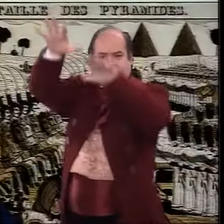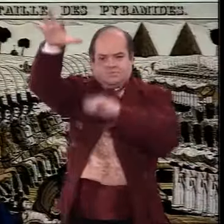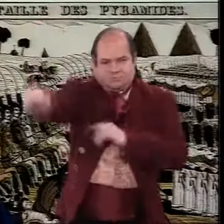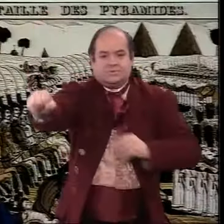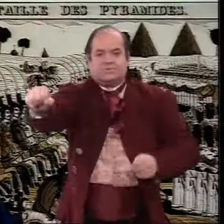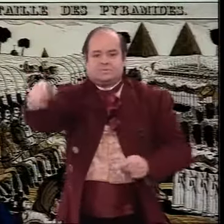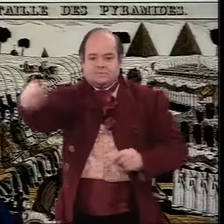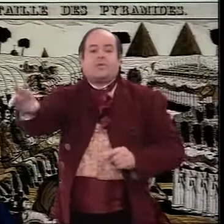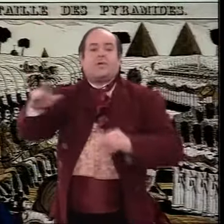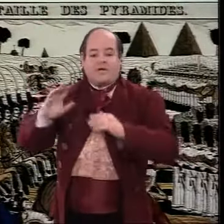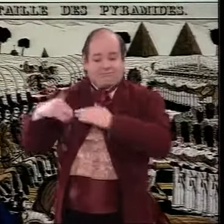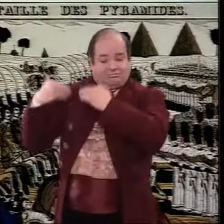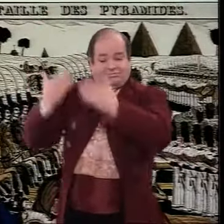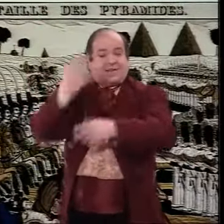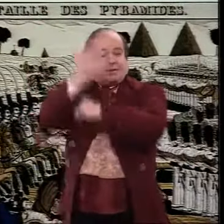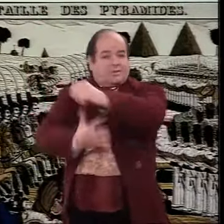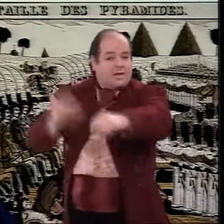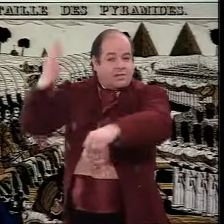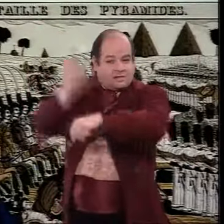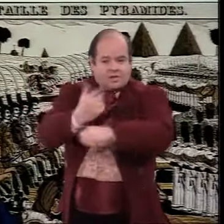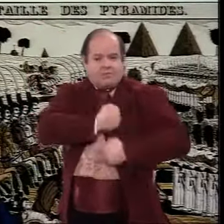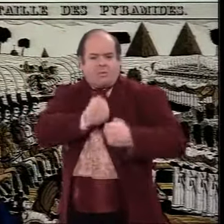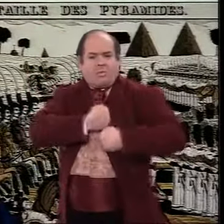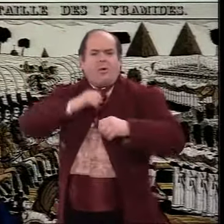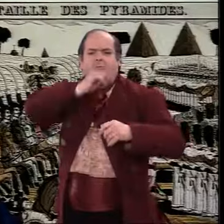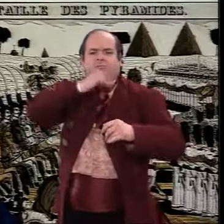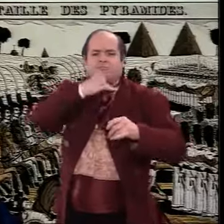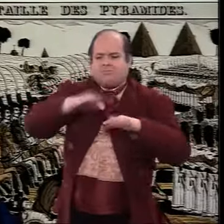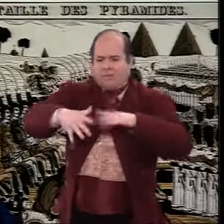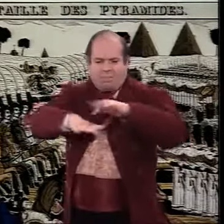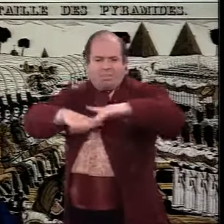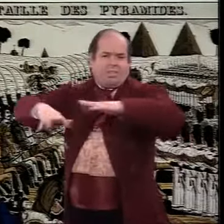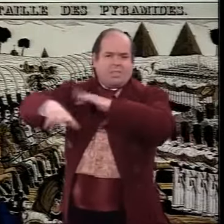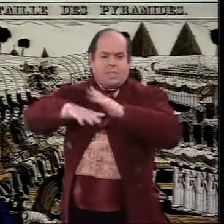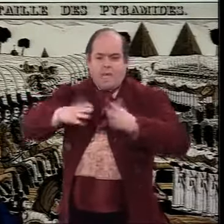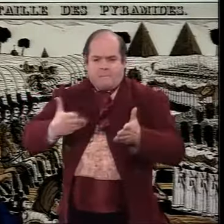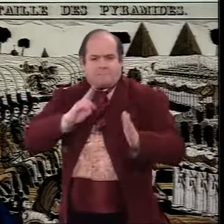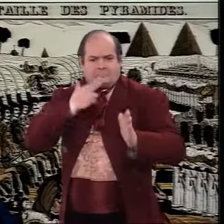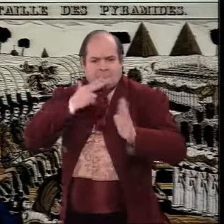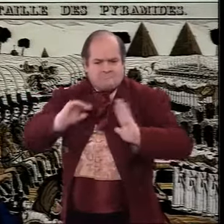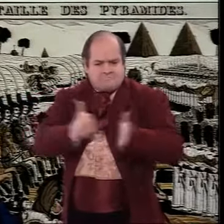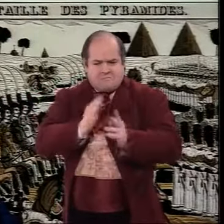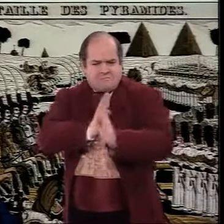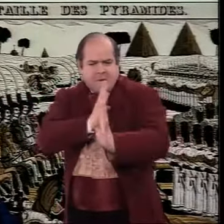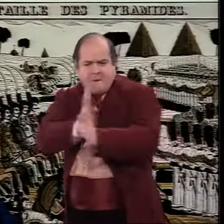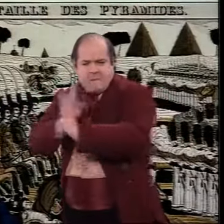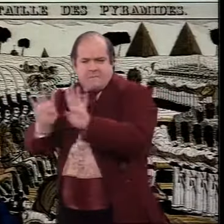pyramides. Depuis 5 ans, il a tracé son chemin en le jalonnant de victoires et en redonnant une armée à la France.